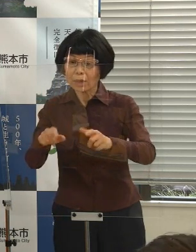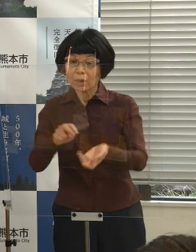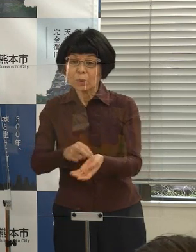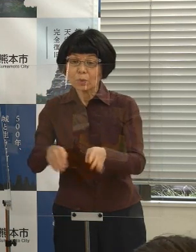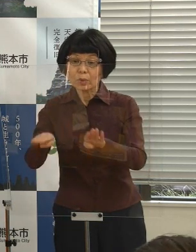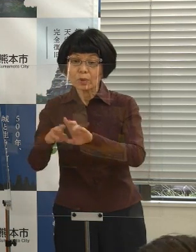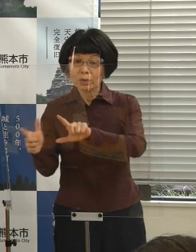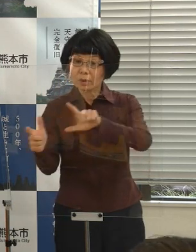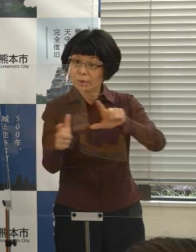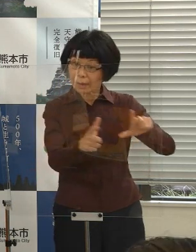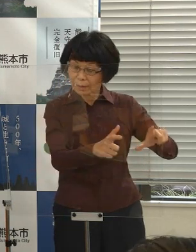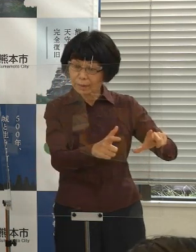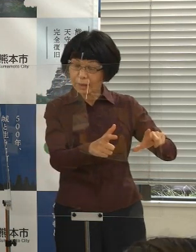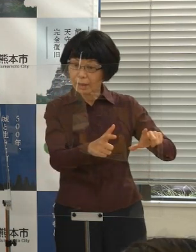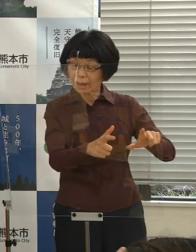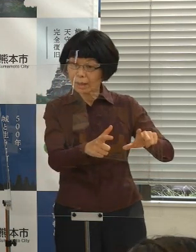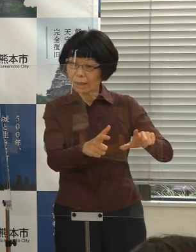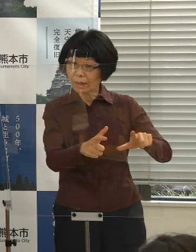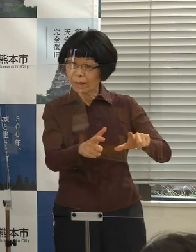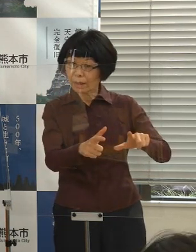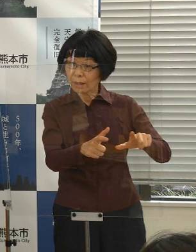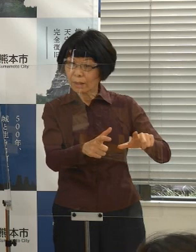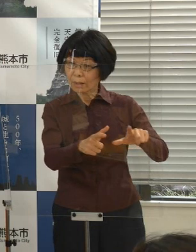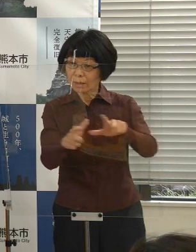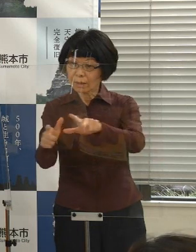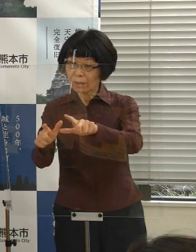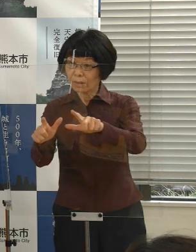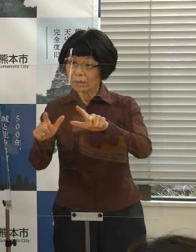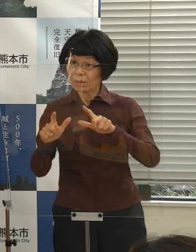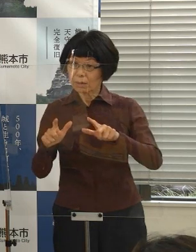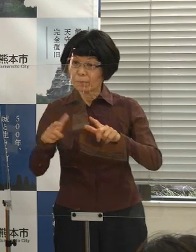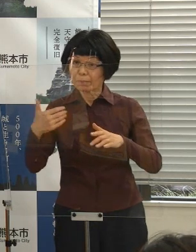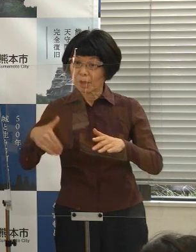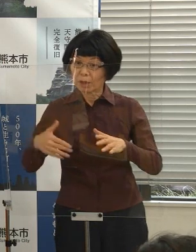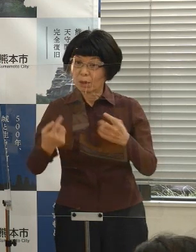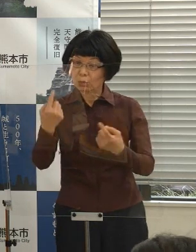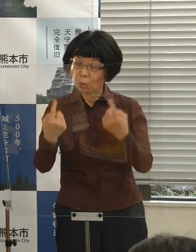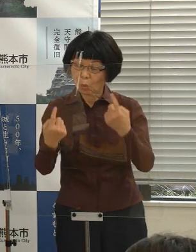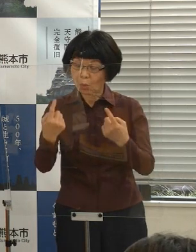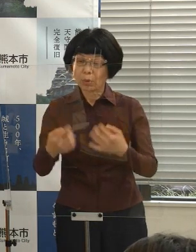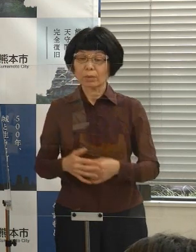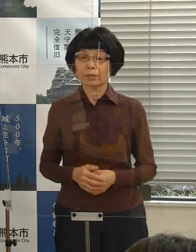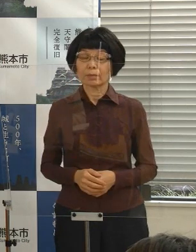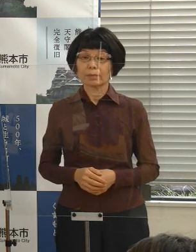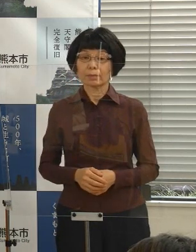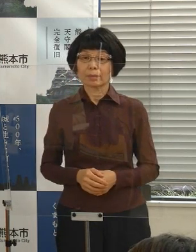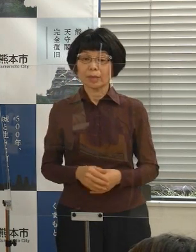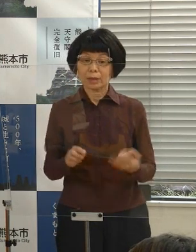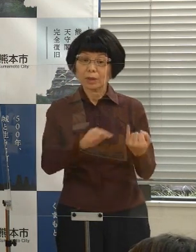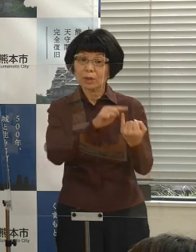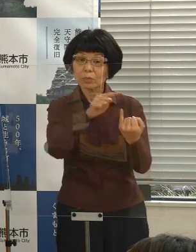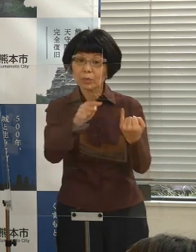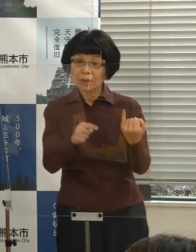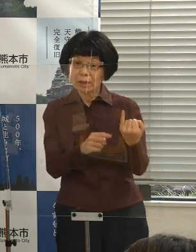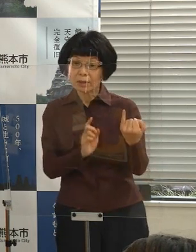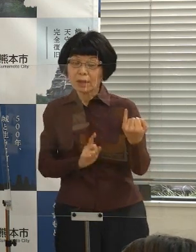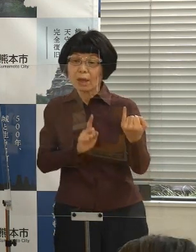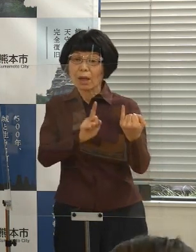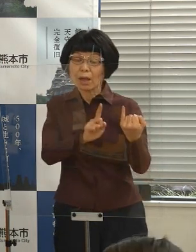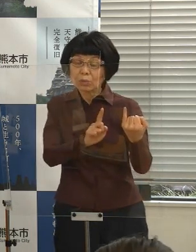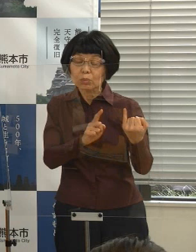か、はい、断られているのか。 いや、まだお会いはできてないということでありますので、